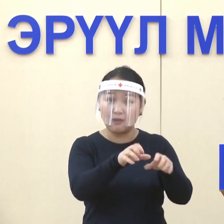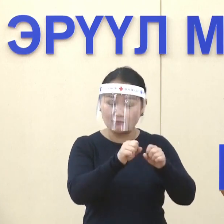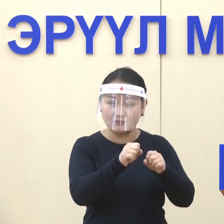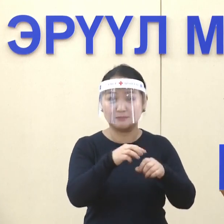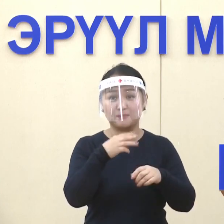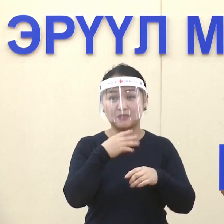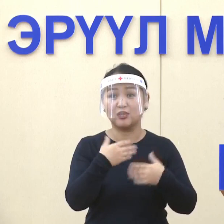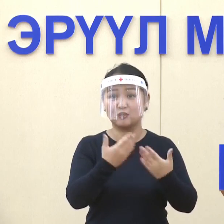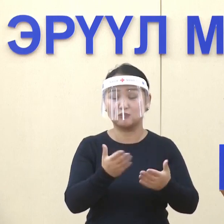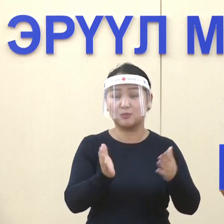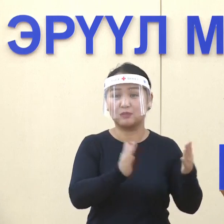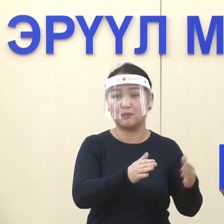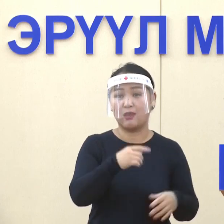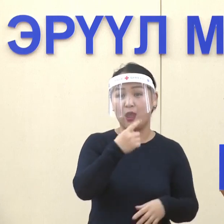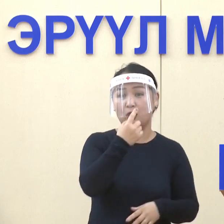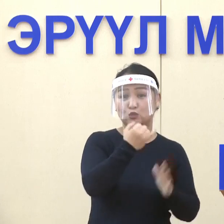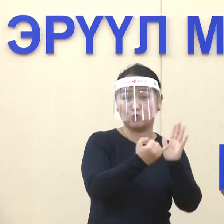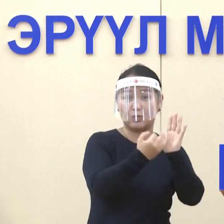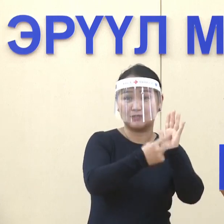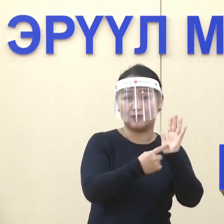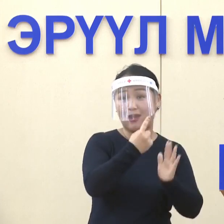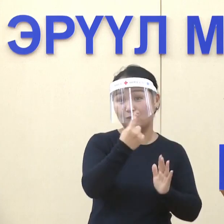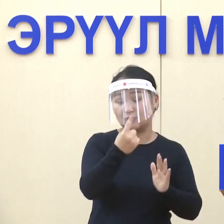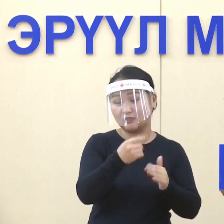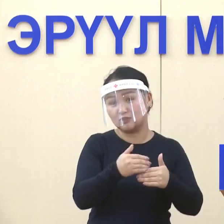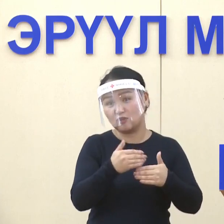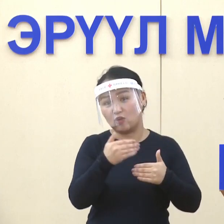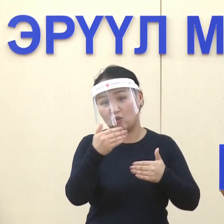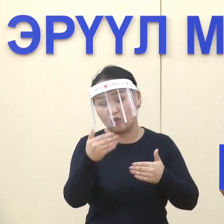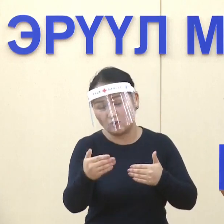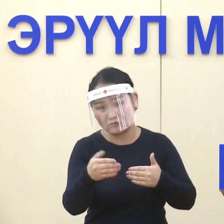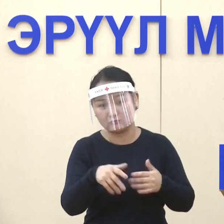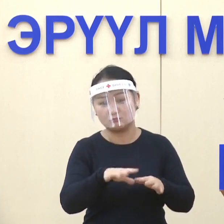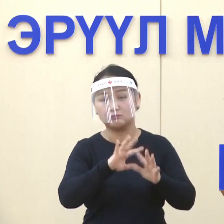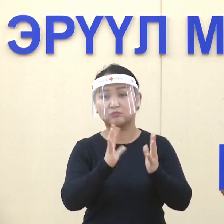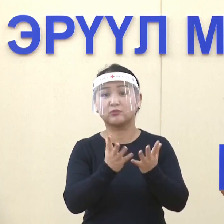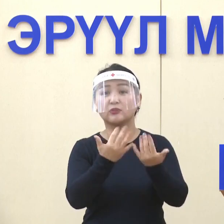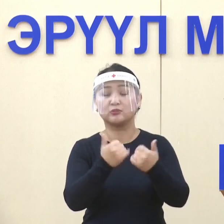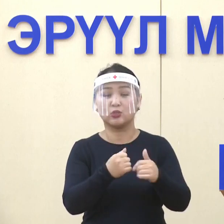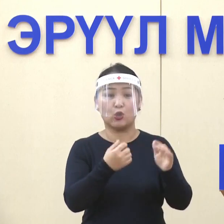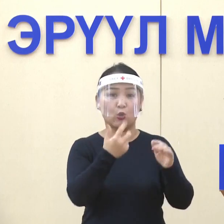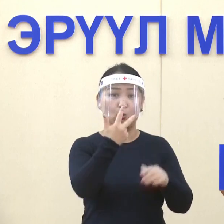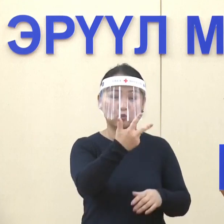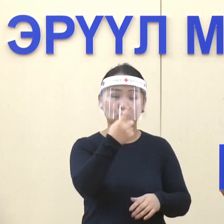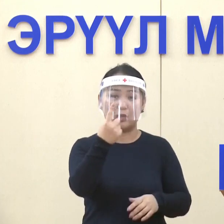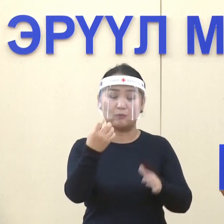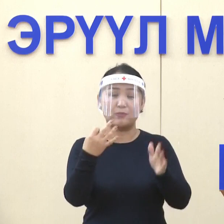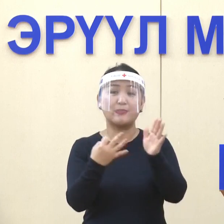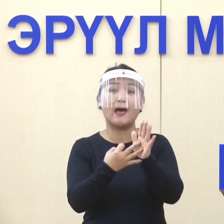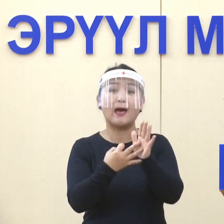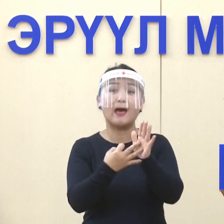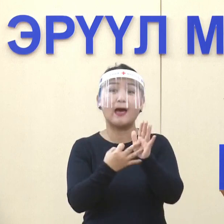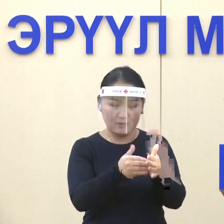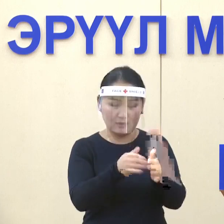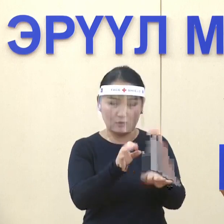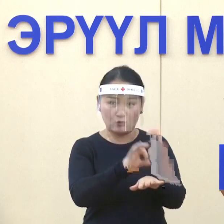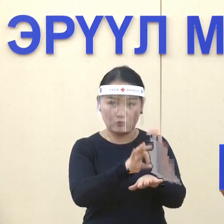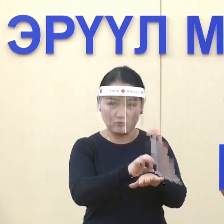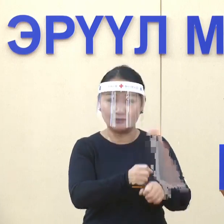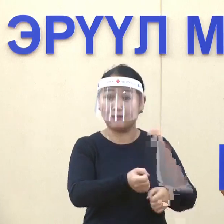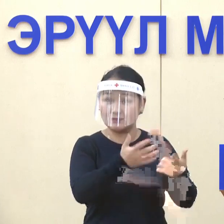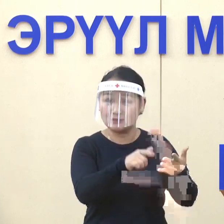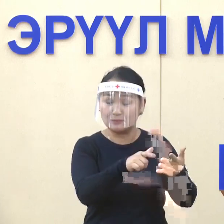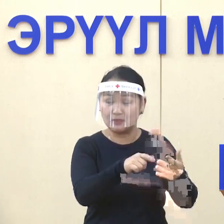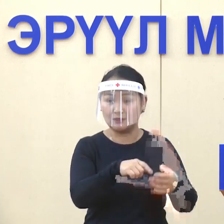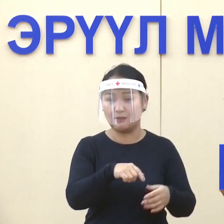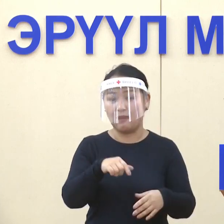11-ний өдрөөс хойш Бээжин хотод батлагдсан тохиолдол өссөн дүнгээр 318 болжээ. За халдварын голомт анх